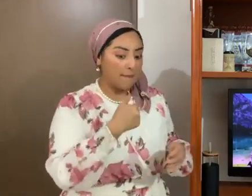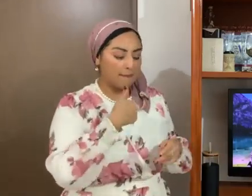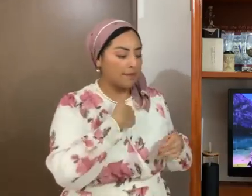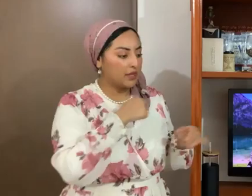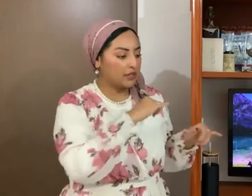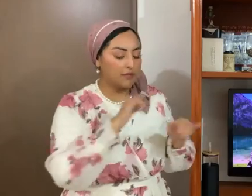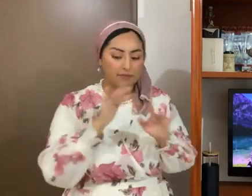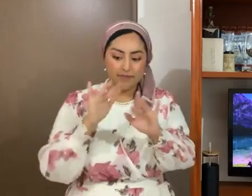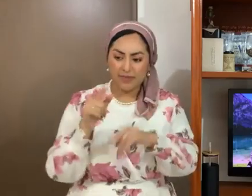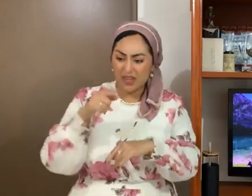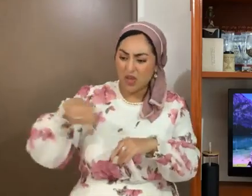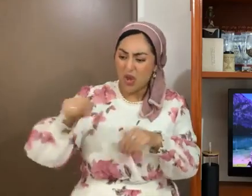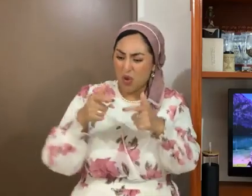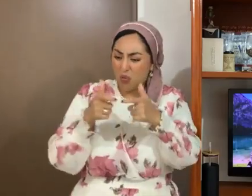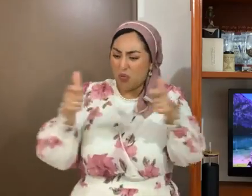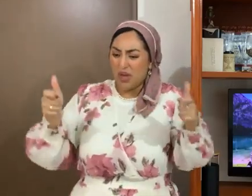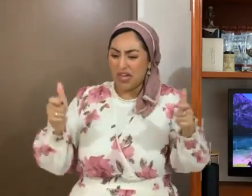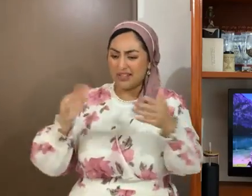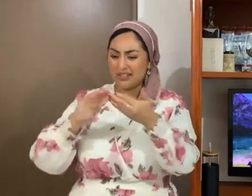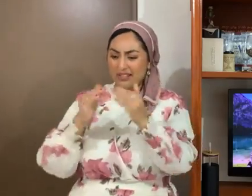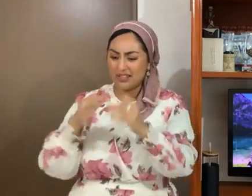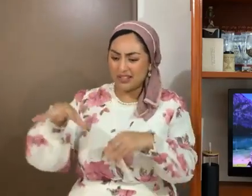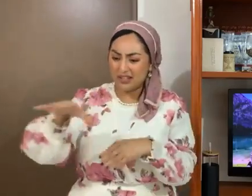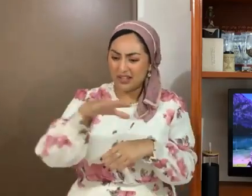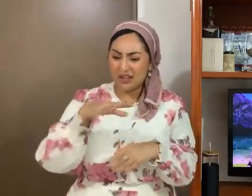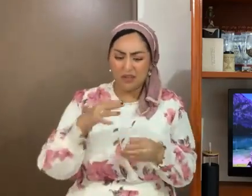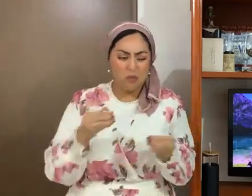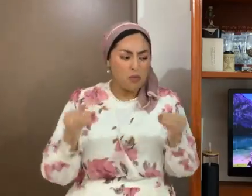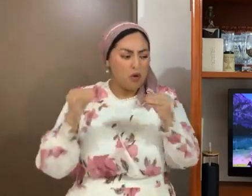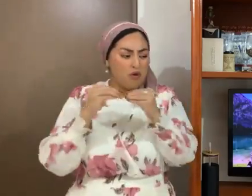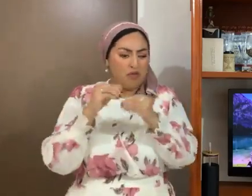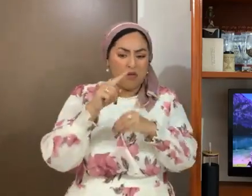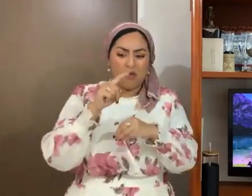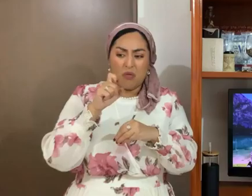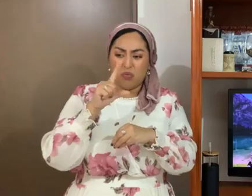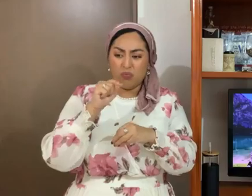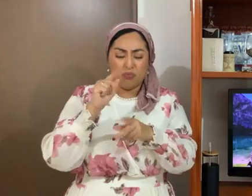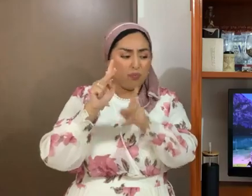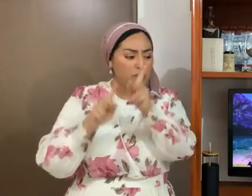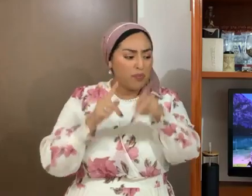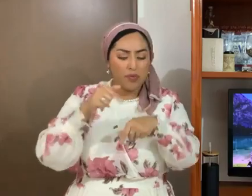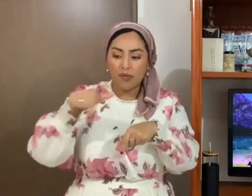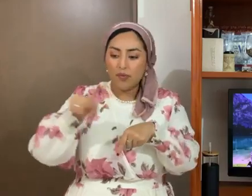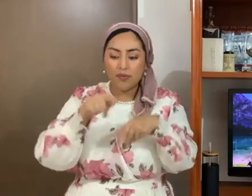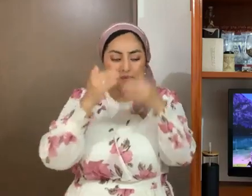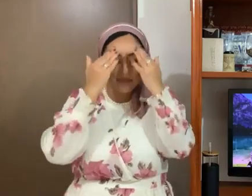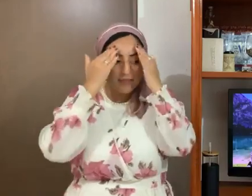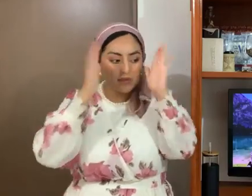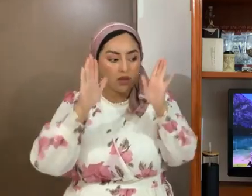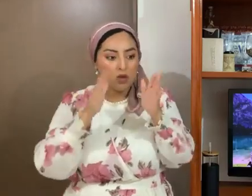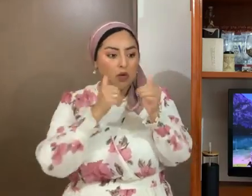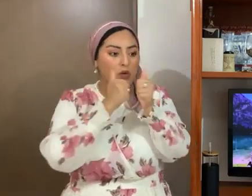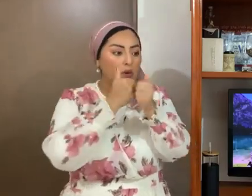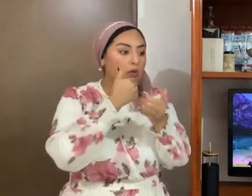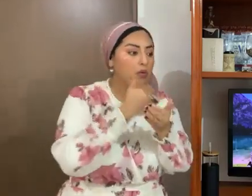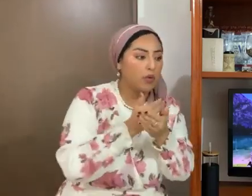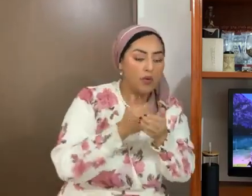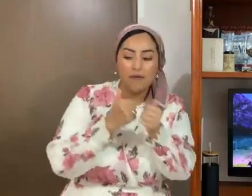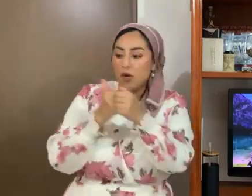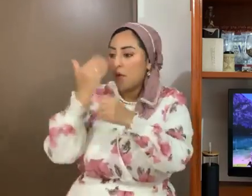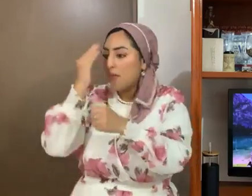yo piedad de Nínive, aquella ciudad donde hay más de 120,000 personas que no saben discernir entre su mano izquierda y su